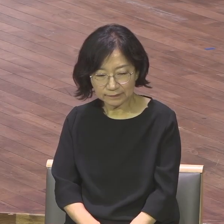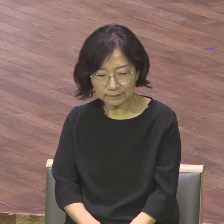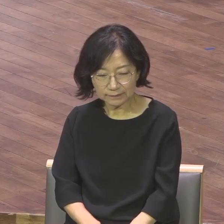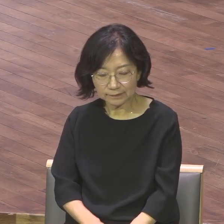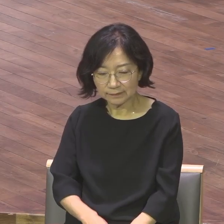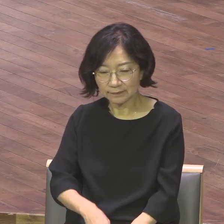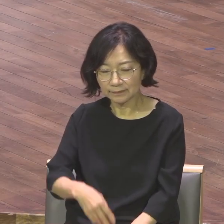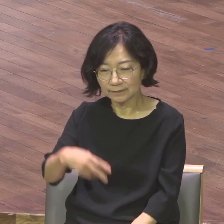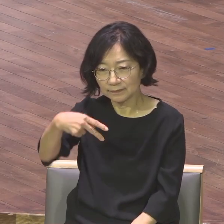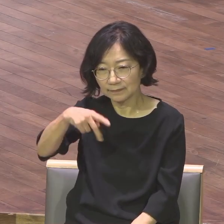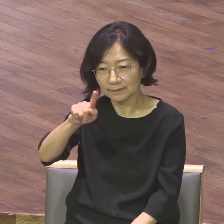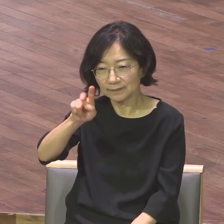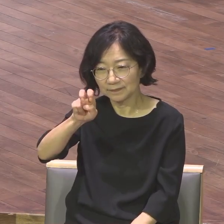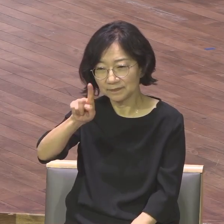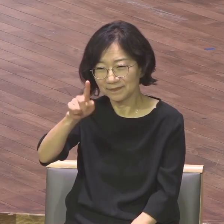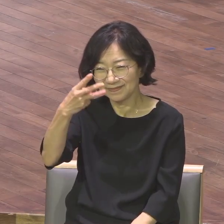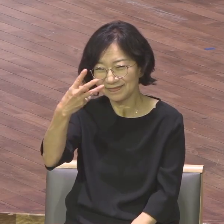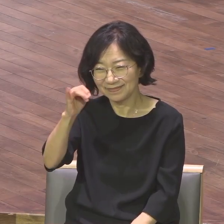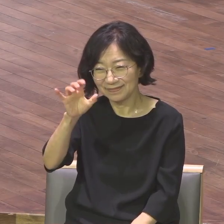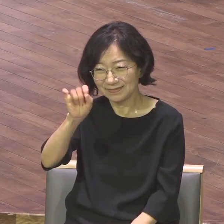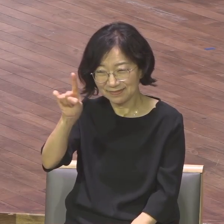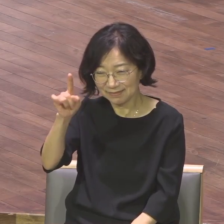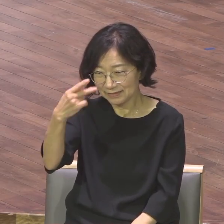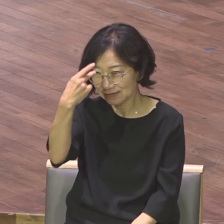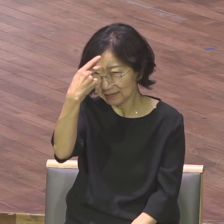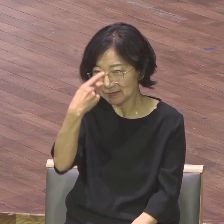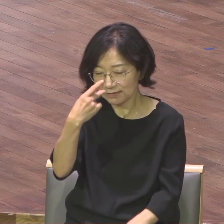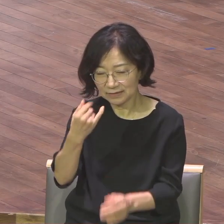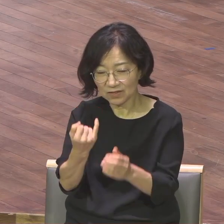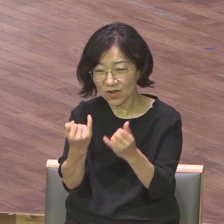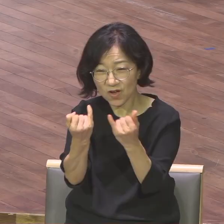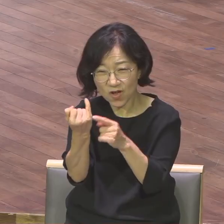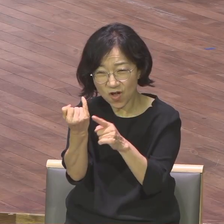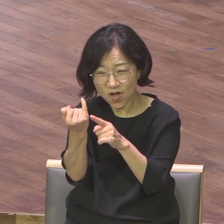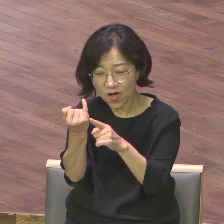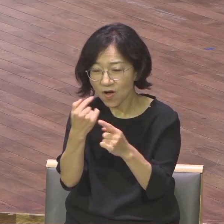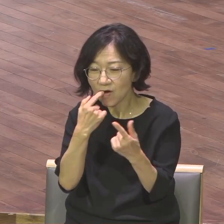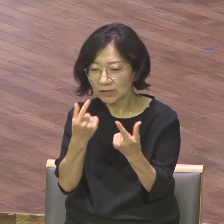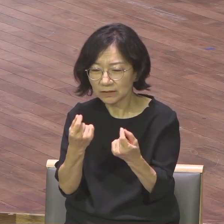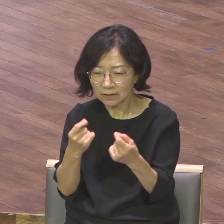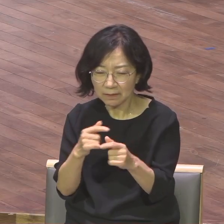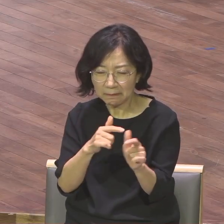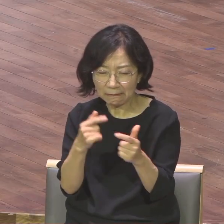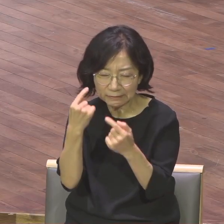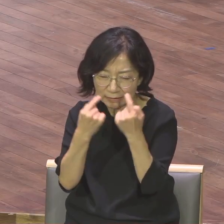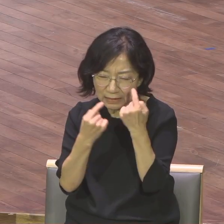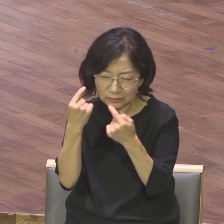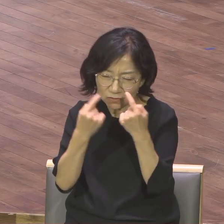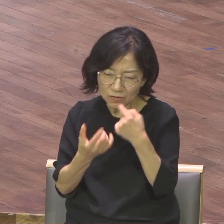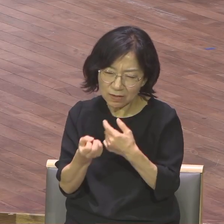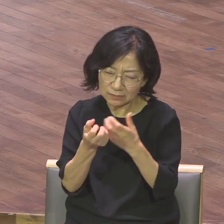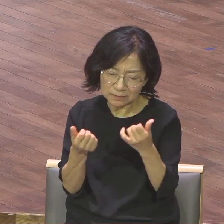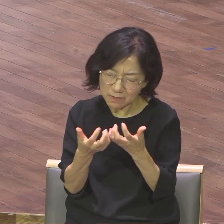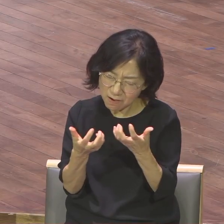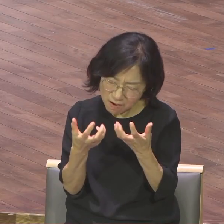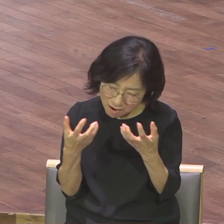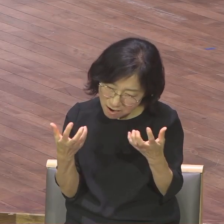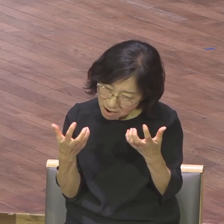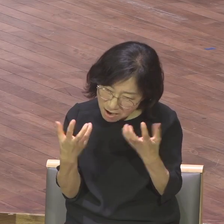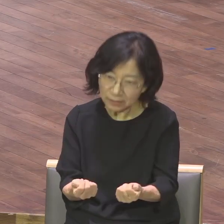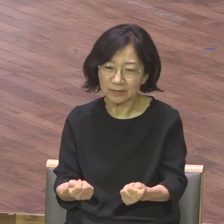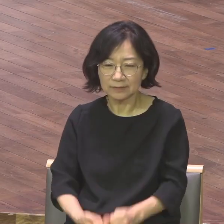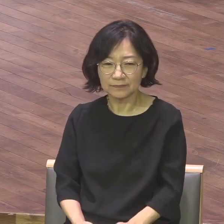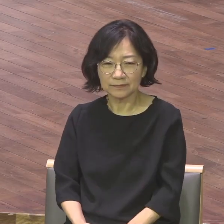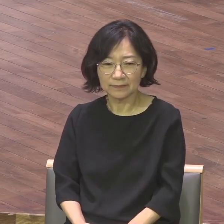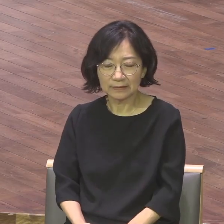사마리아인과 같이 각종 상처로 얼룩진 갈급한 자들 많이 있지요. 가정이